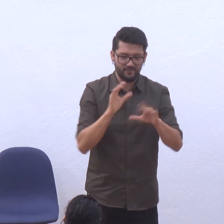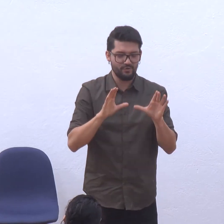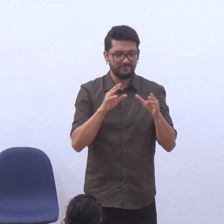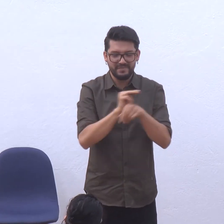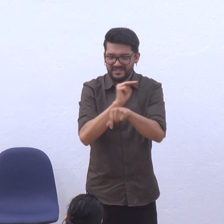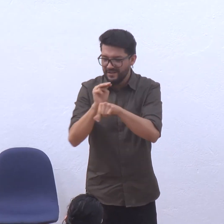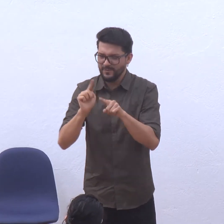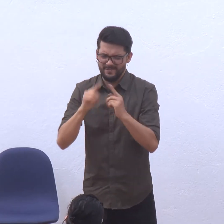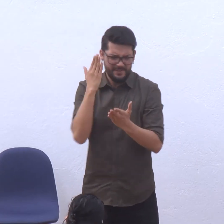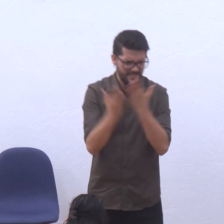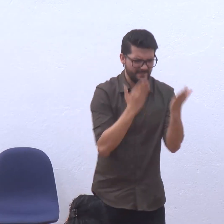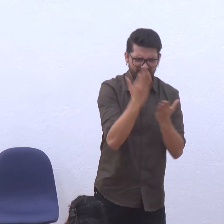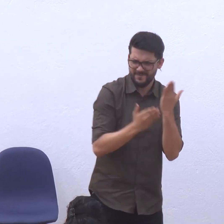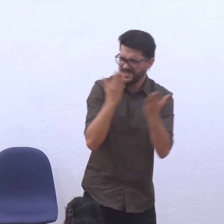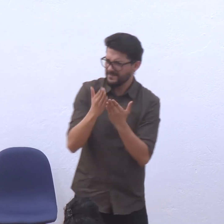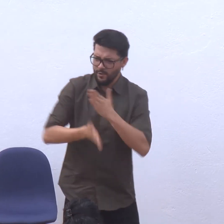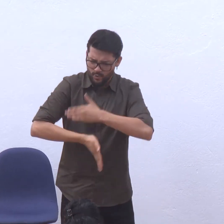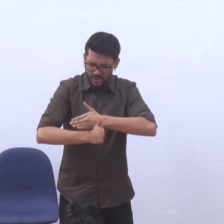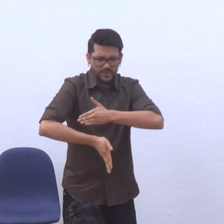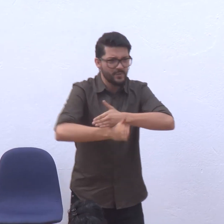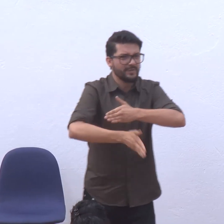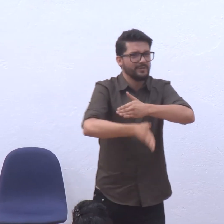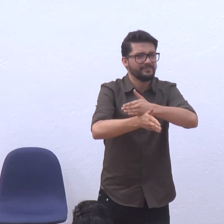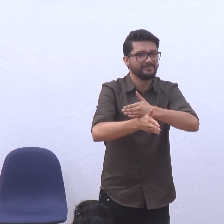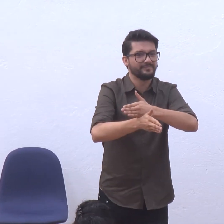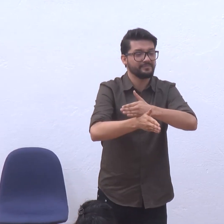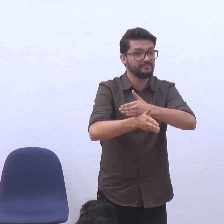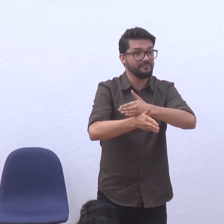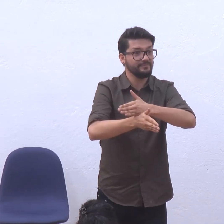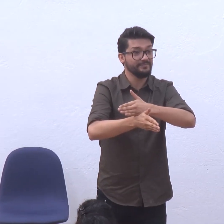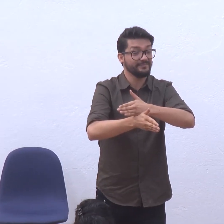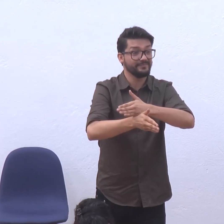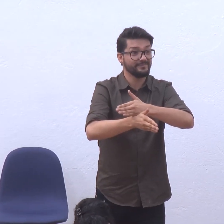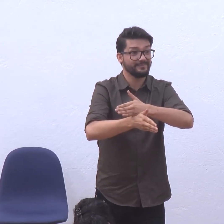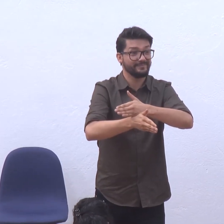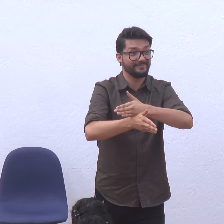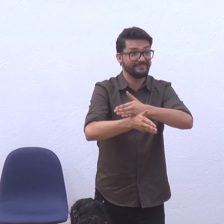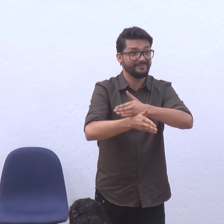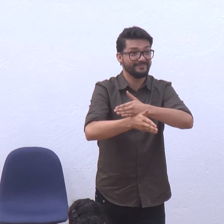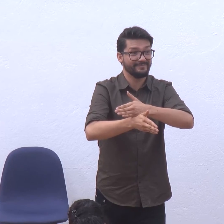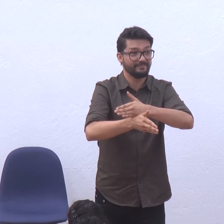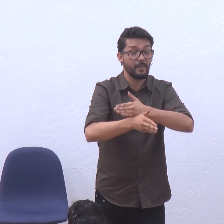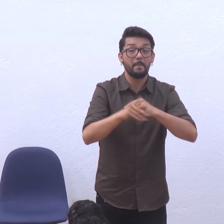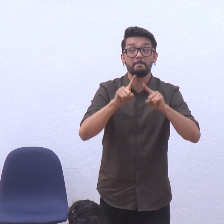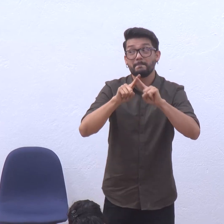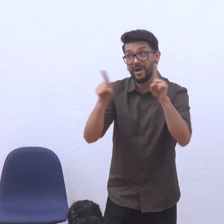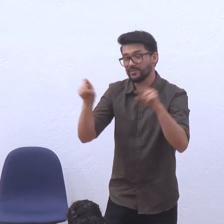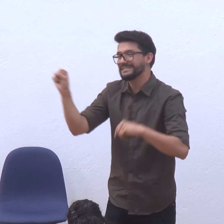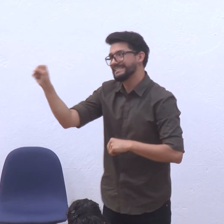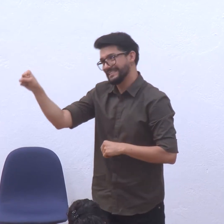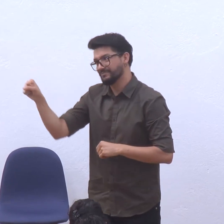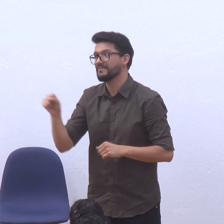Aquí en la iglesia, Palabra Viva es una iglesia que sirve. ¿verdad?